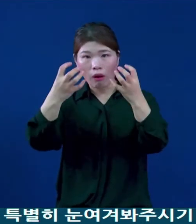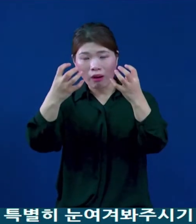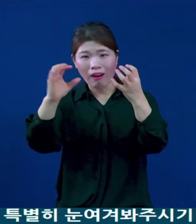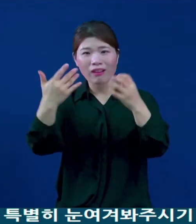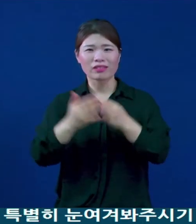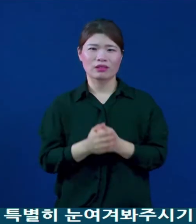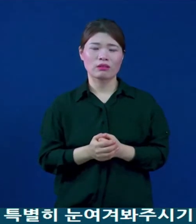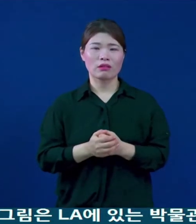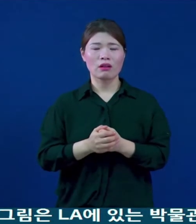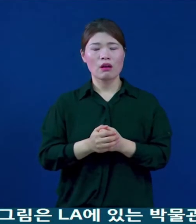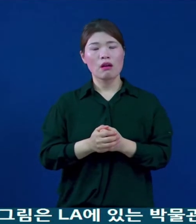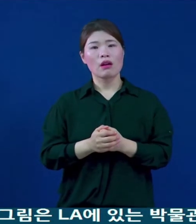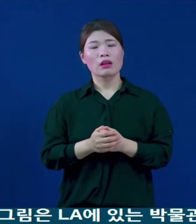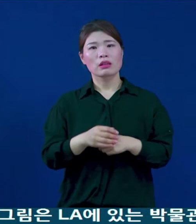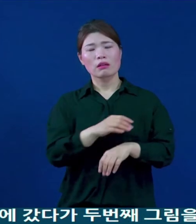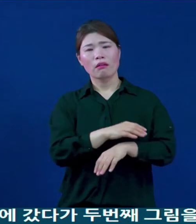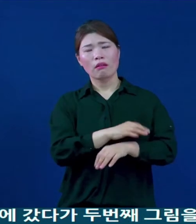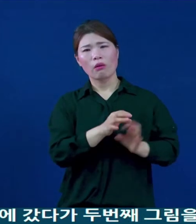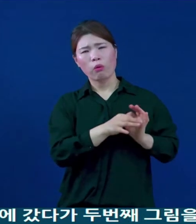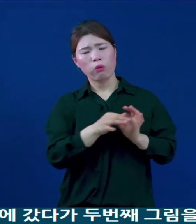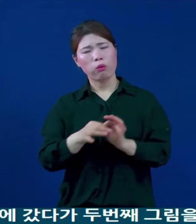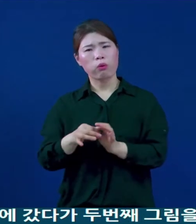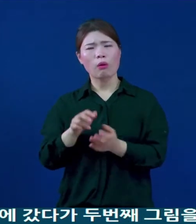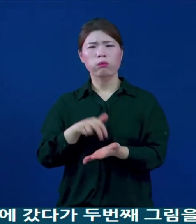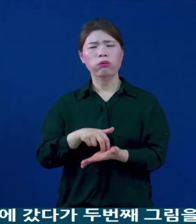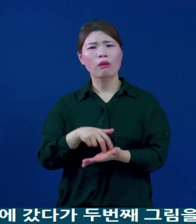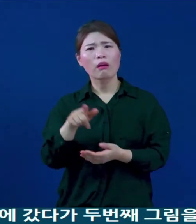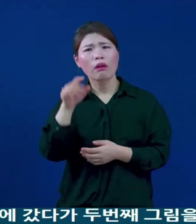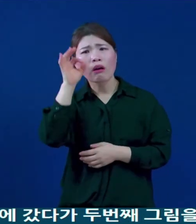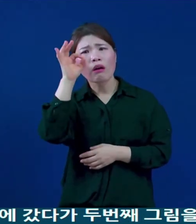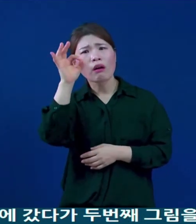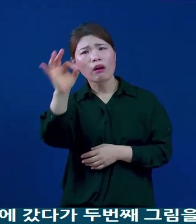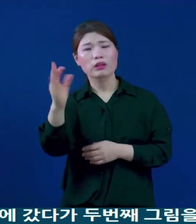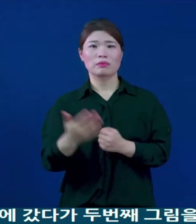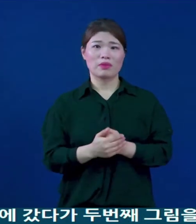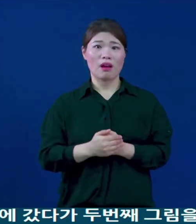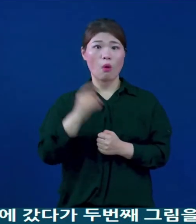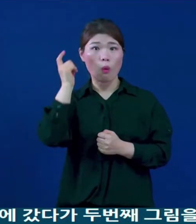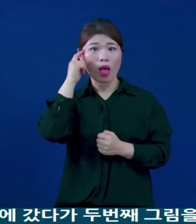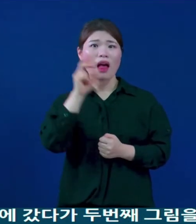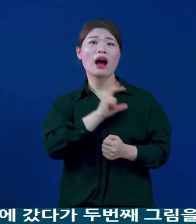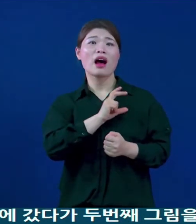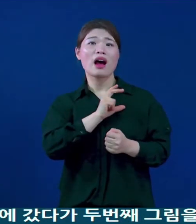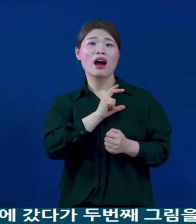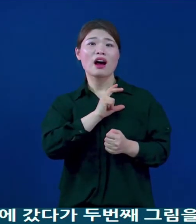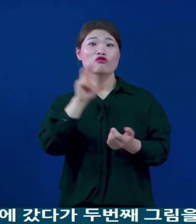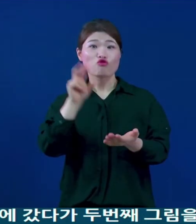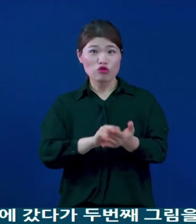그 그림을 보고 있었습니다. 딱 그림의 주제가 안드레 사도였어요.